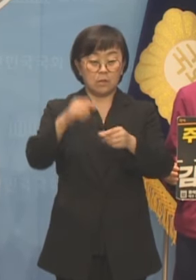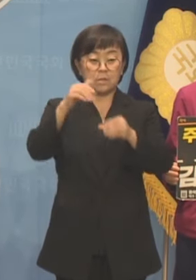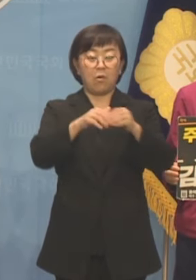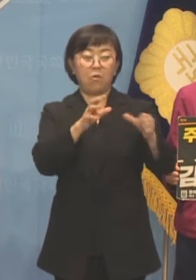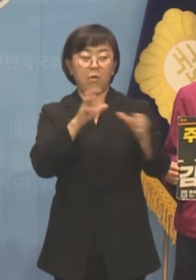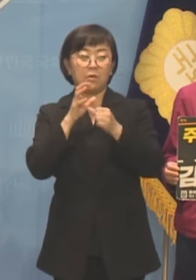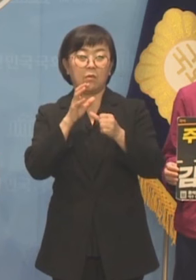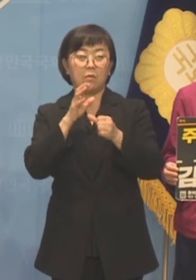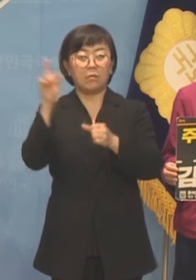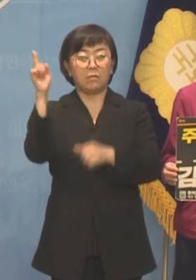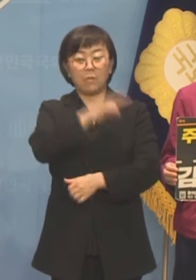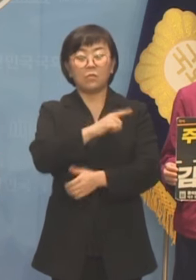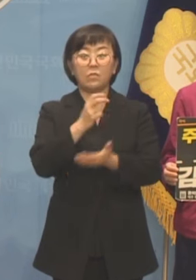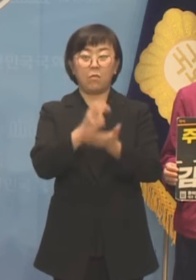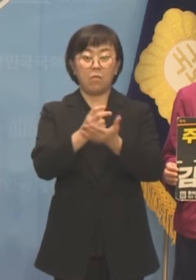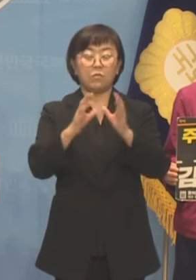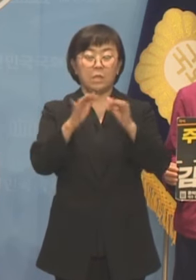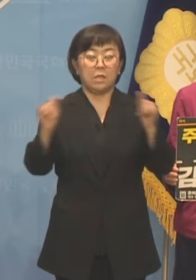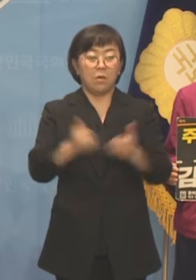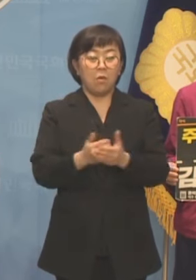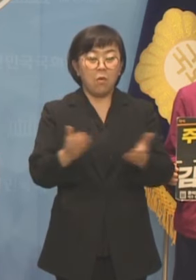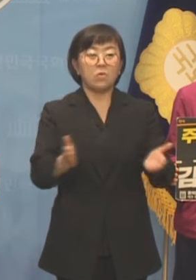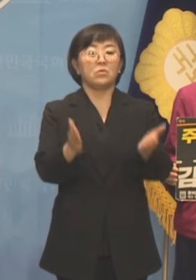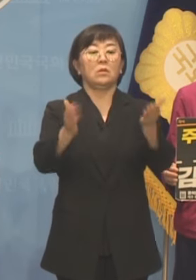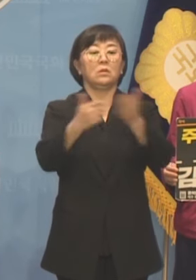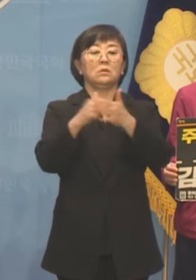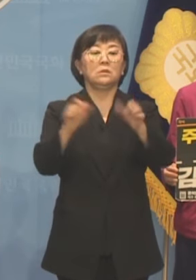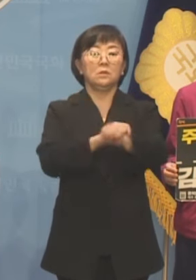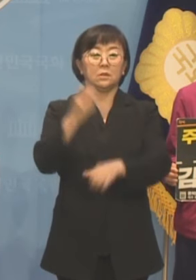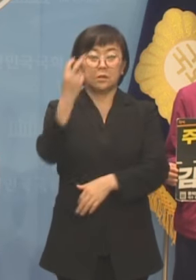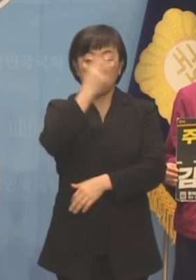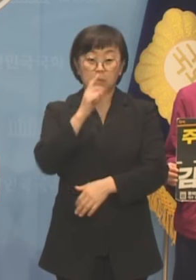총선이라고 이것을 국민을 호도하는